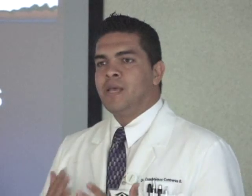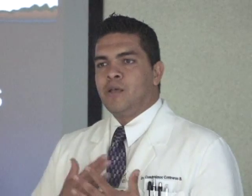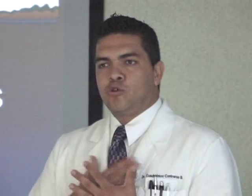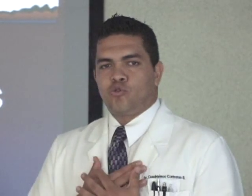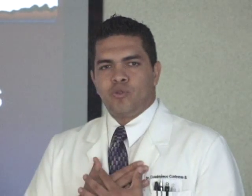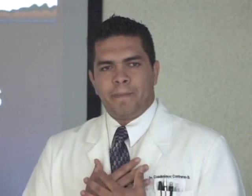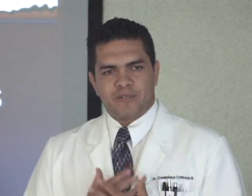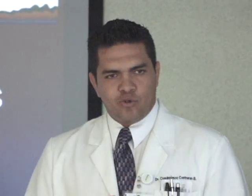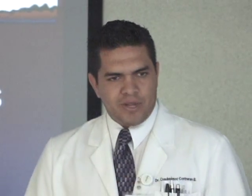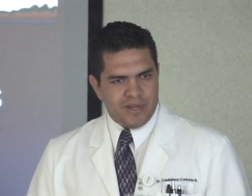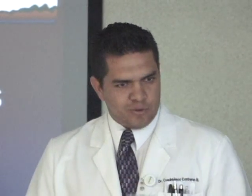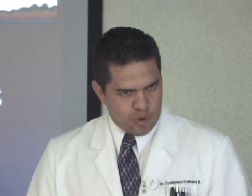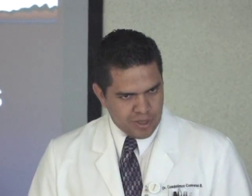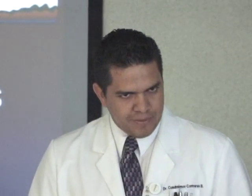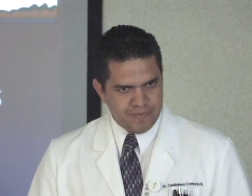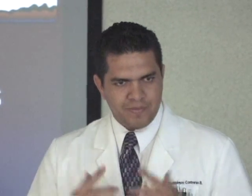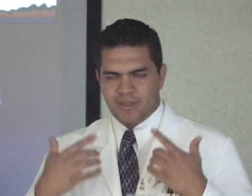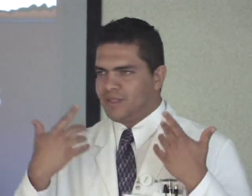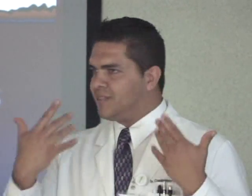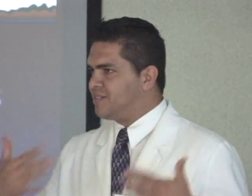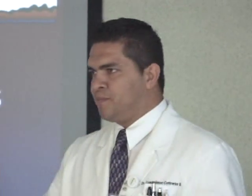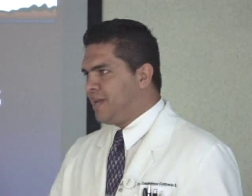Reitli y Fernanda López Trevino. Gracias. Gracias.